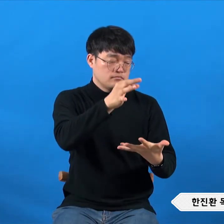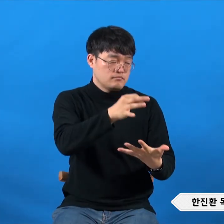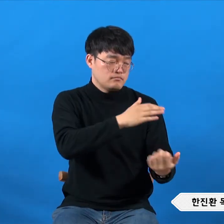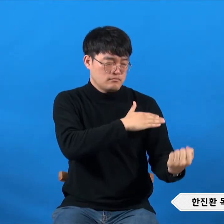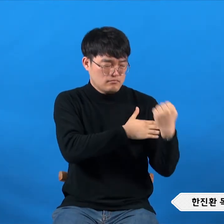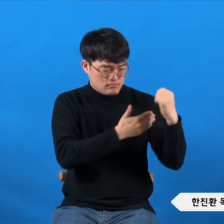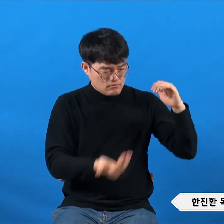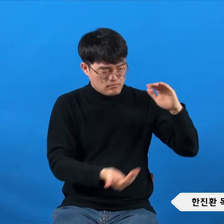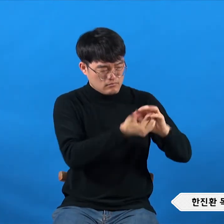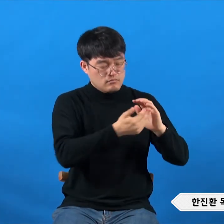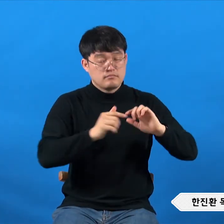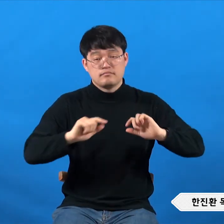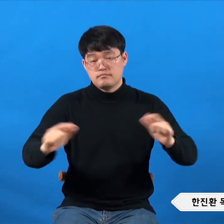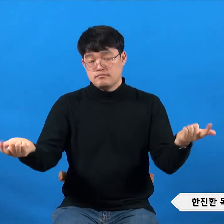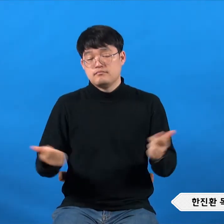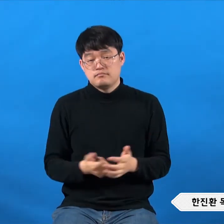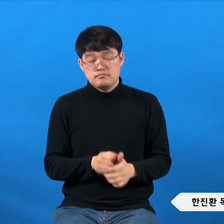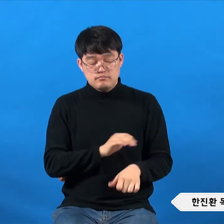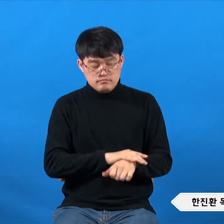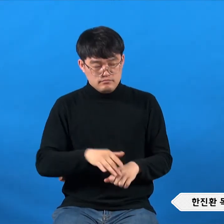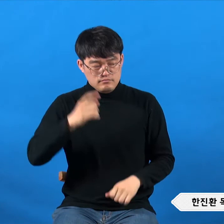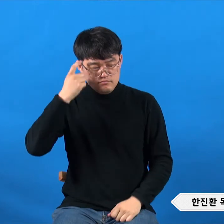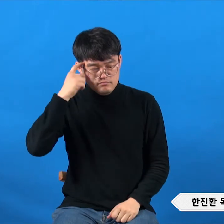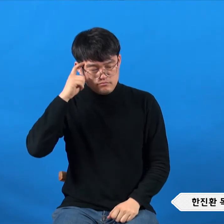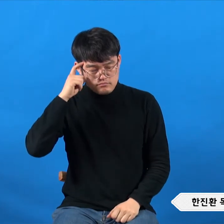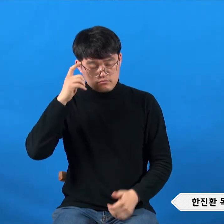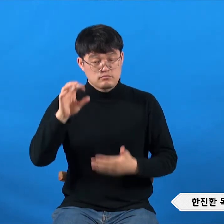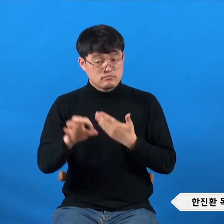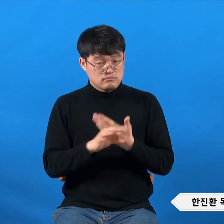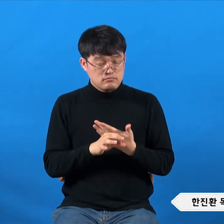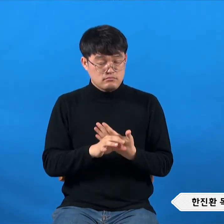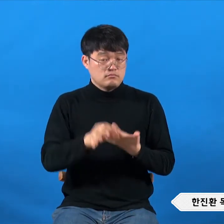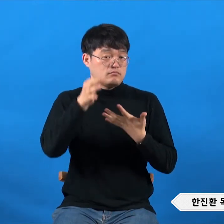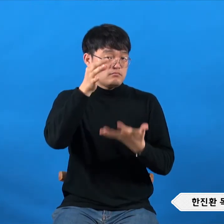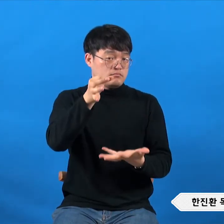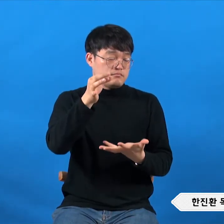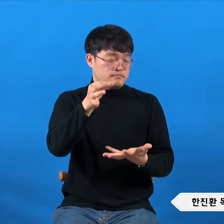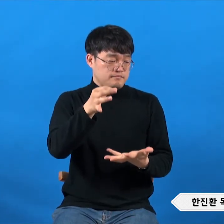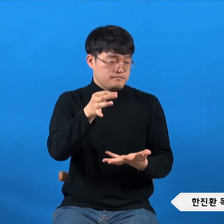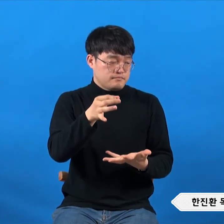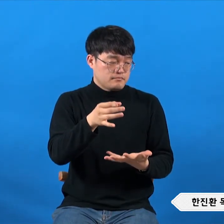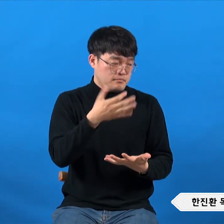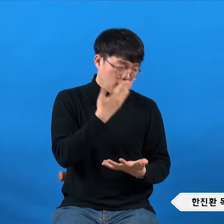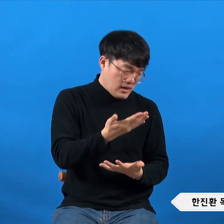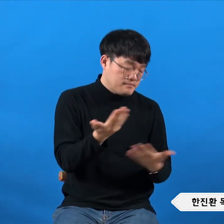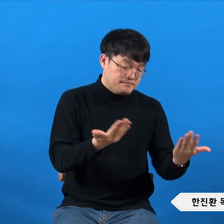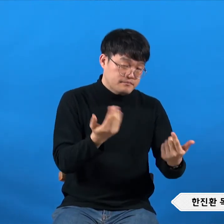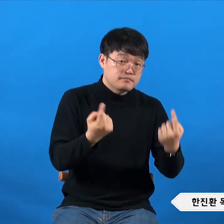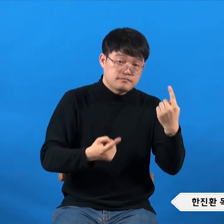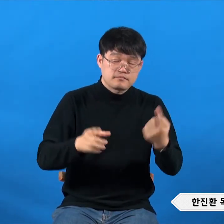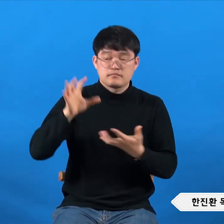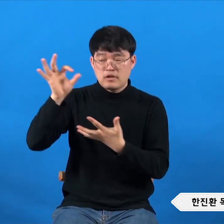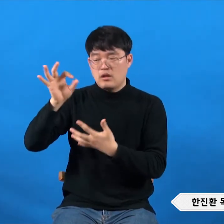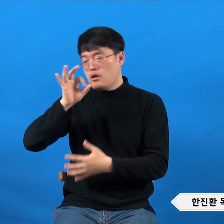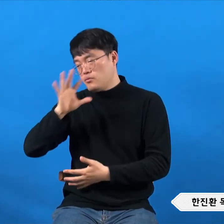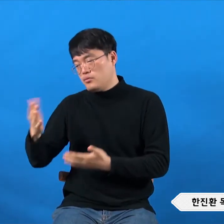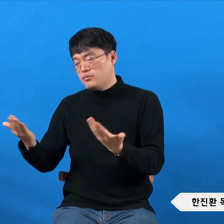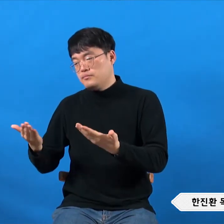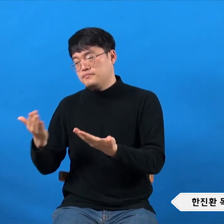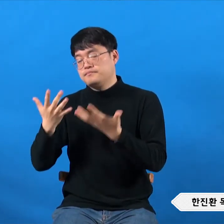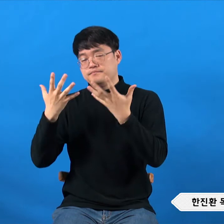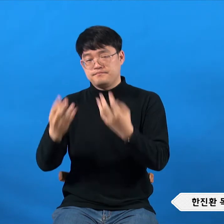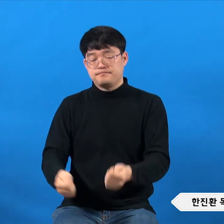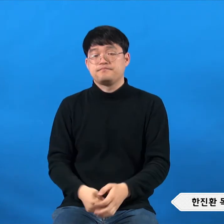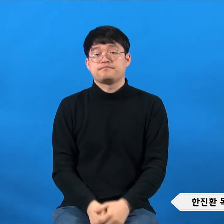돈이 전지전능한 게 아닙니다. 가만히 따져보면 돈으로 할 수 있는 일보다 돈으로 할 수 없는 일이 훨씬